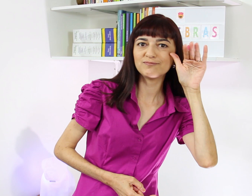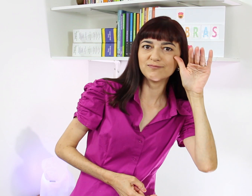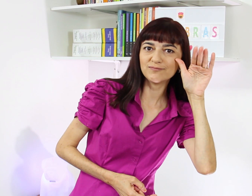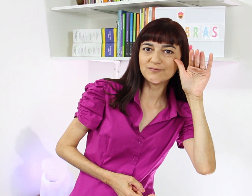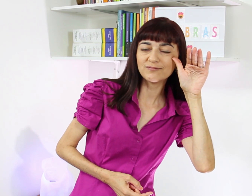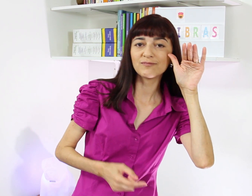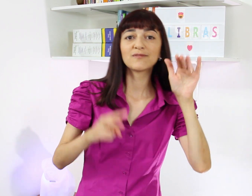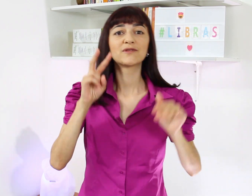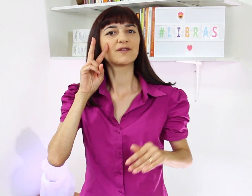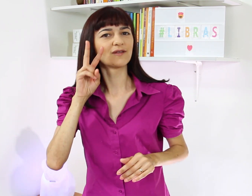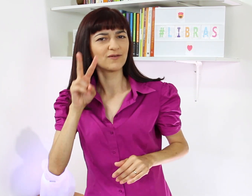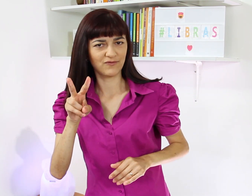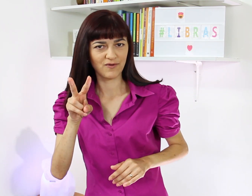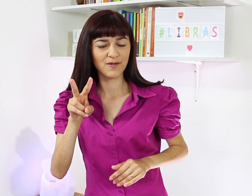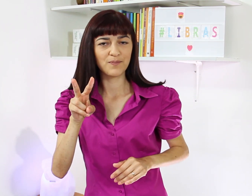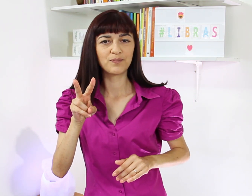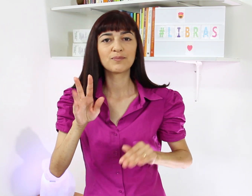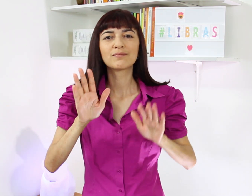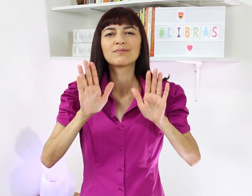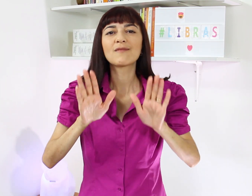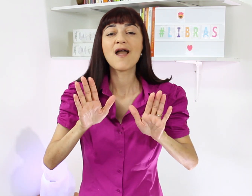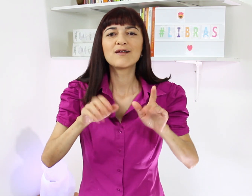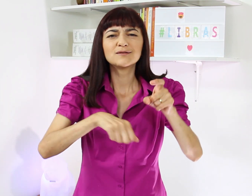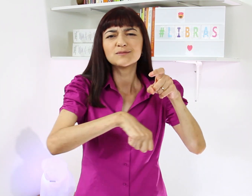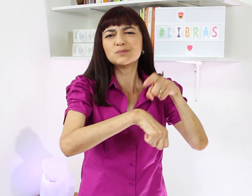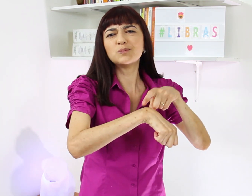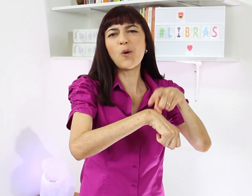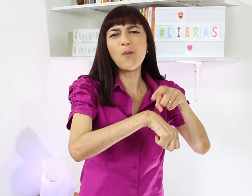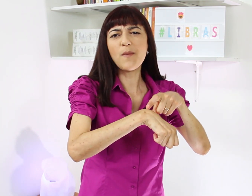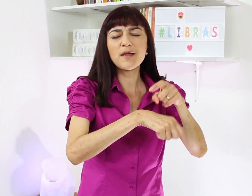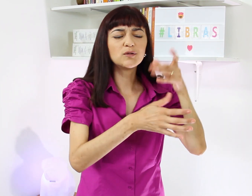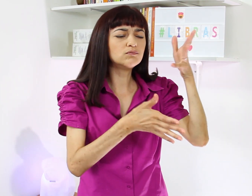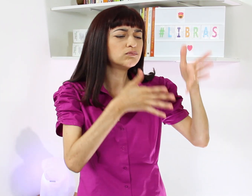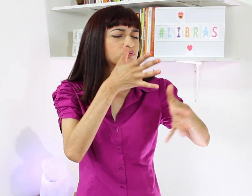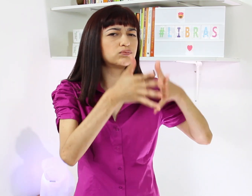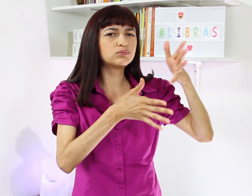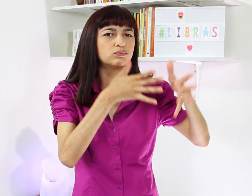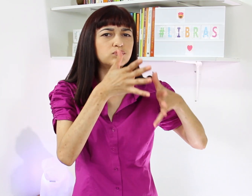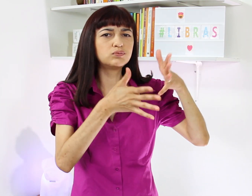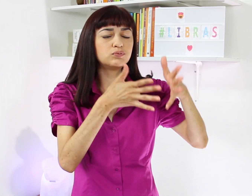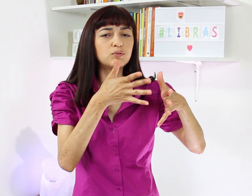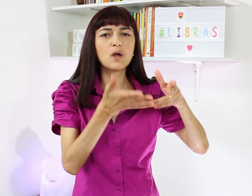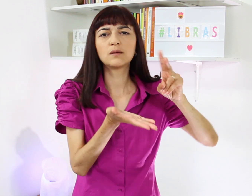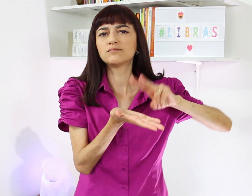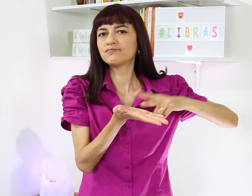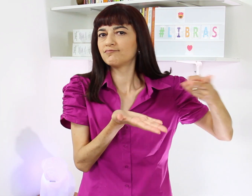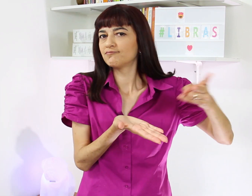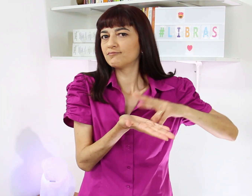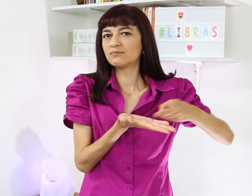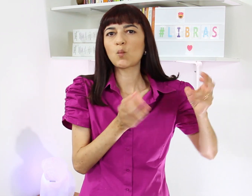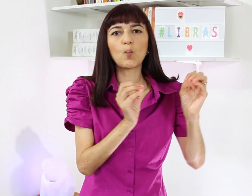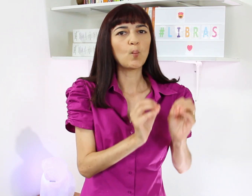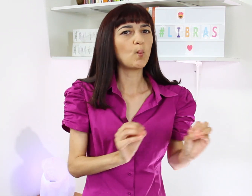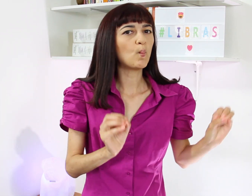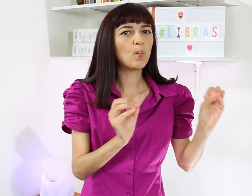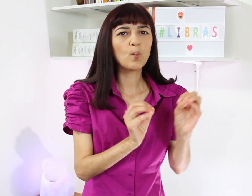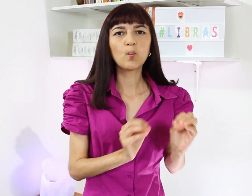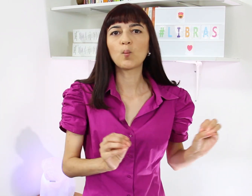ver, esse outro sinal, mas na hora que eu estiver sinalizando, não teremos tradução para a língua